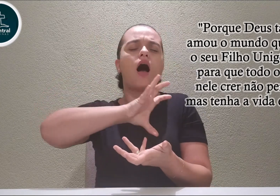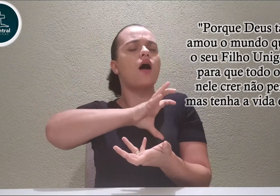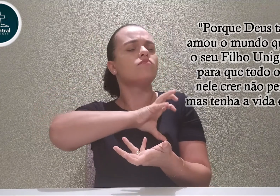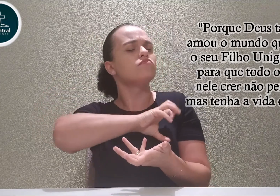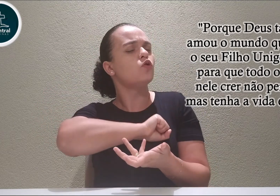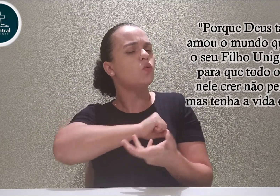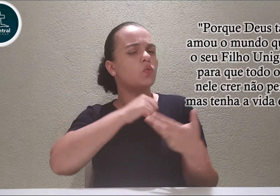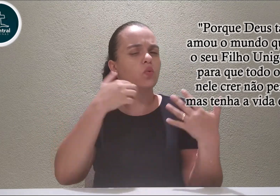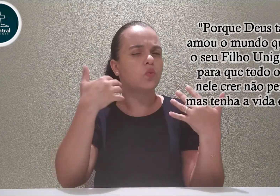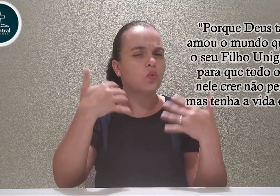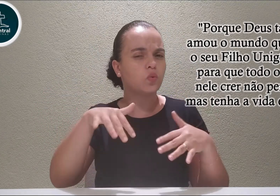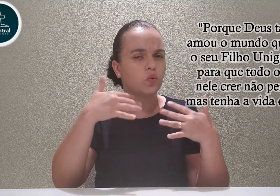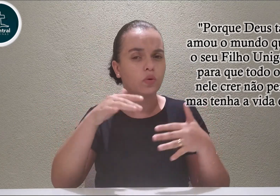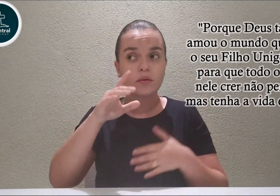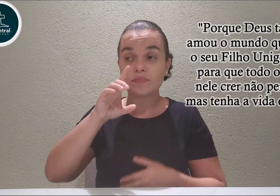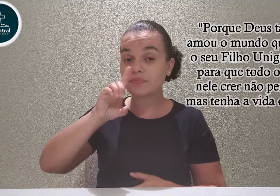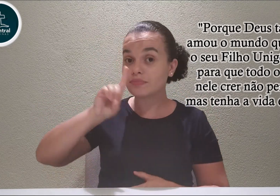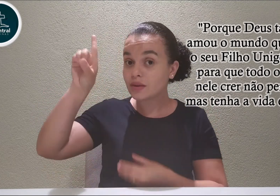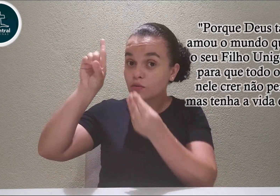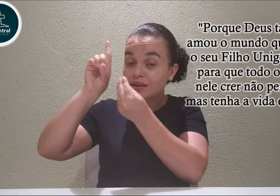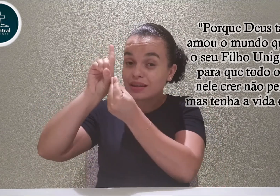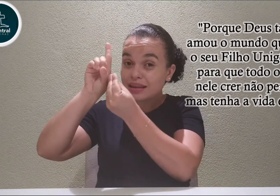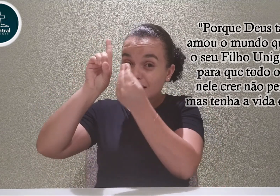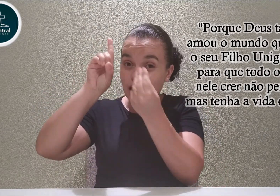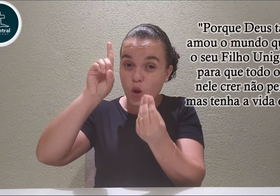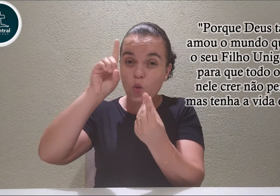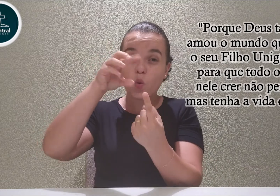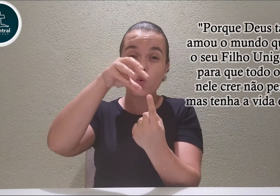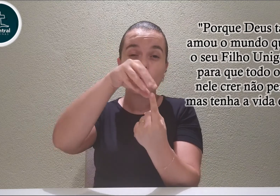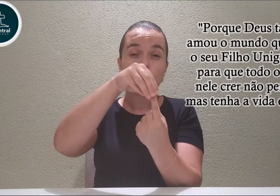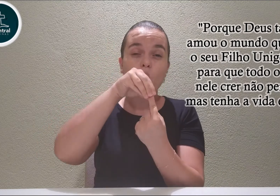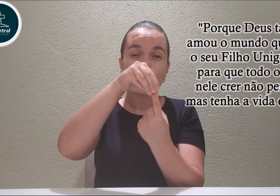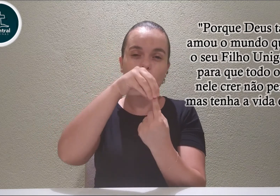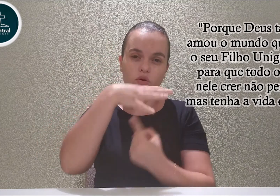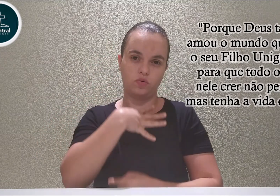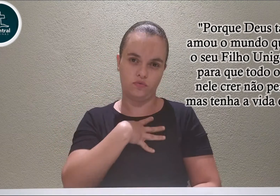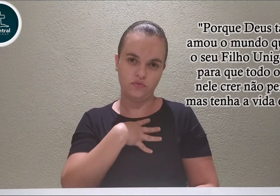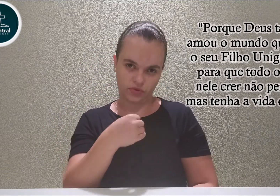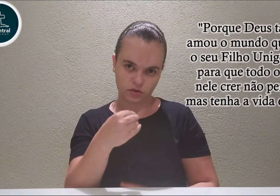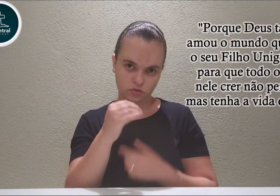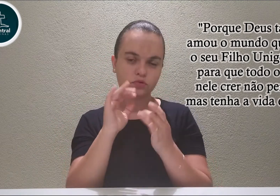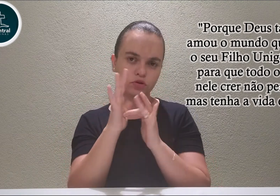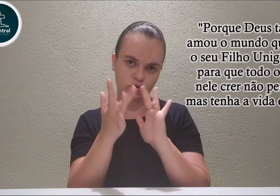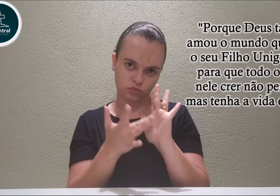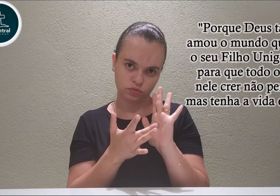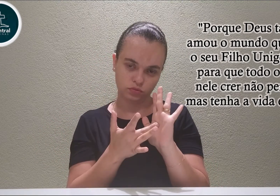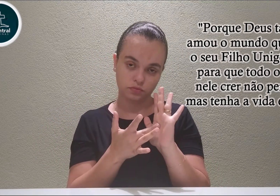tanto amou o mundo que deu o seu Filho